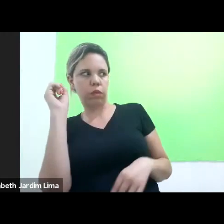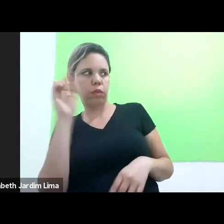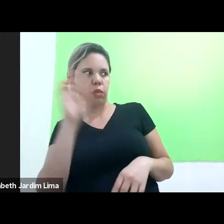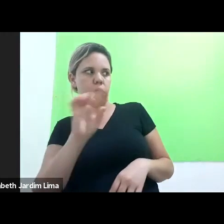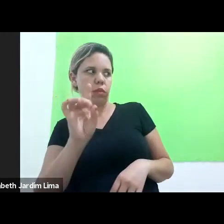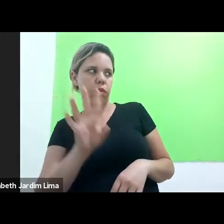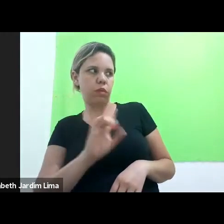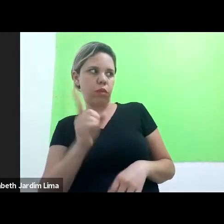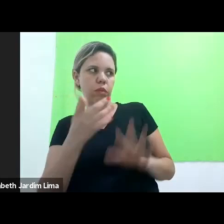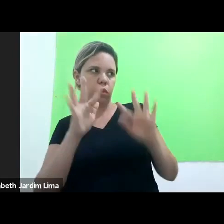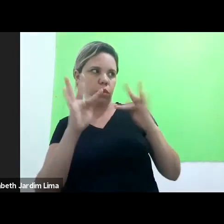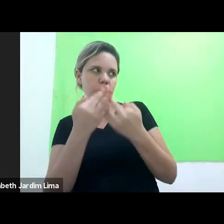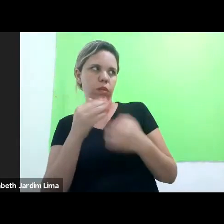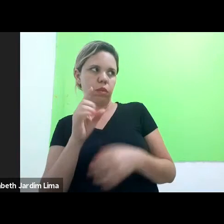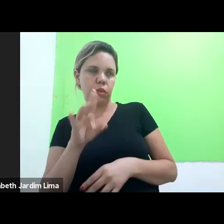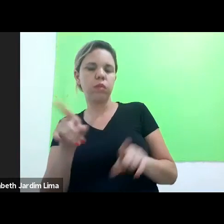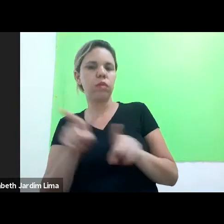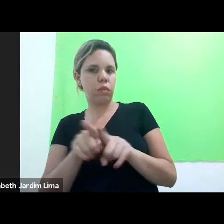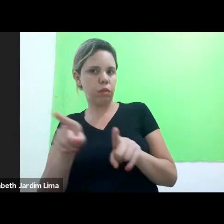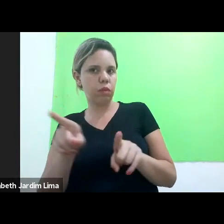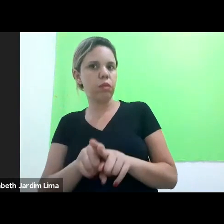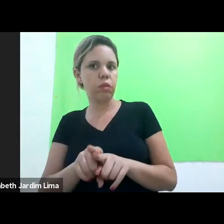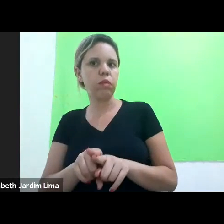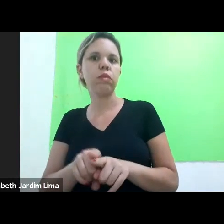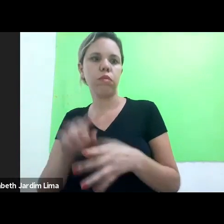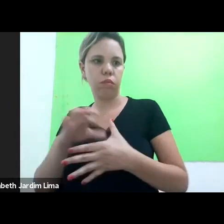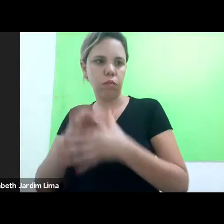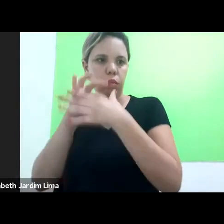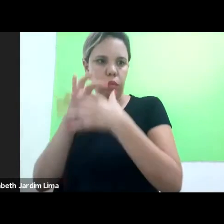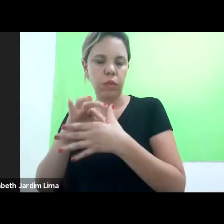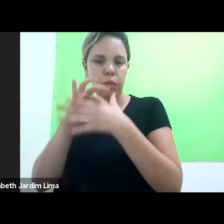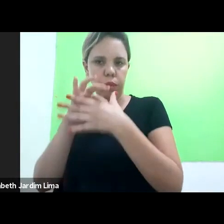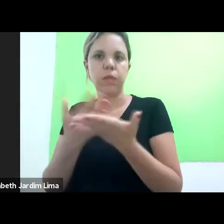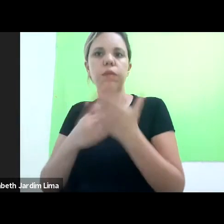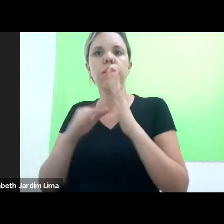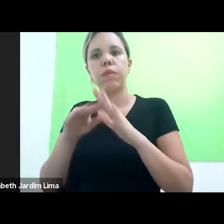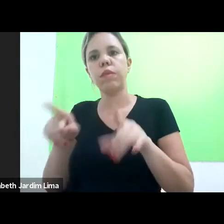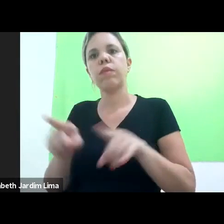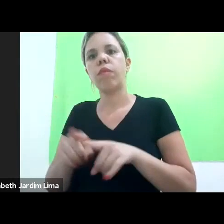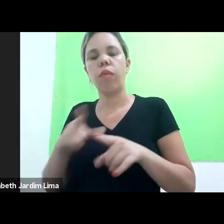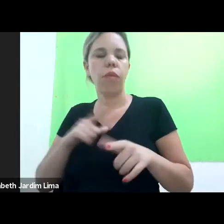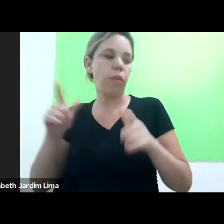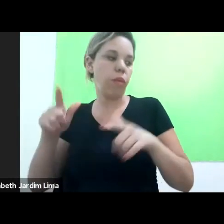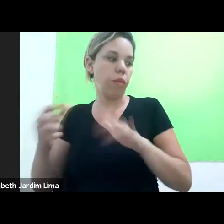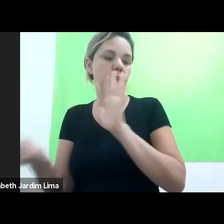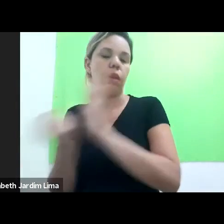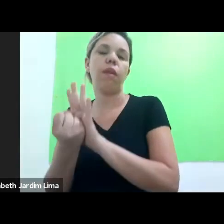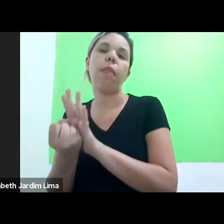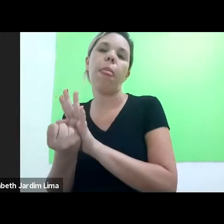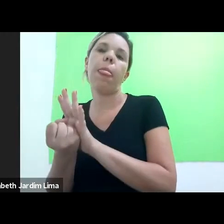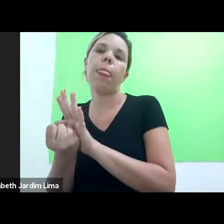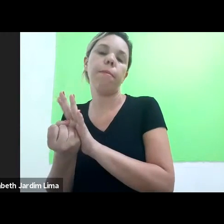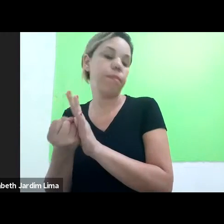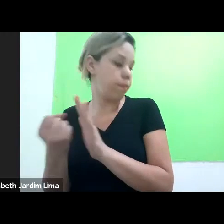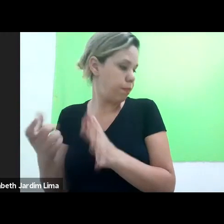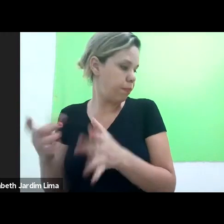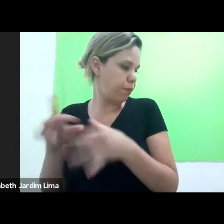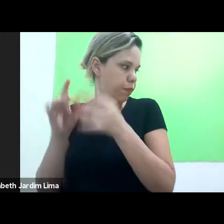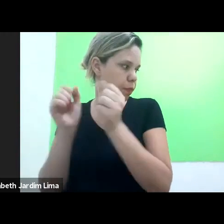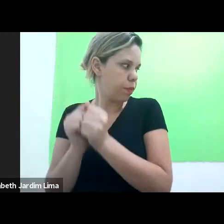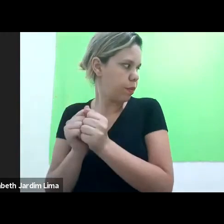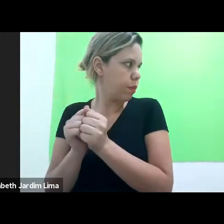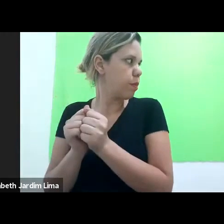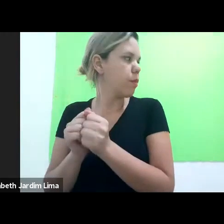dos pais, né, mas reuniões das lideranças. A escola também é esse espaço marcado por esse ajuntamento de